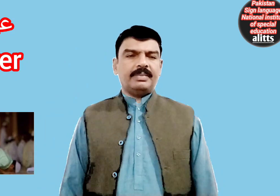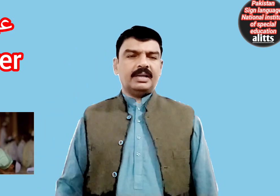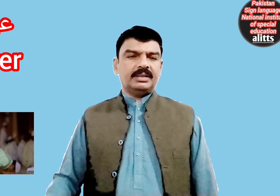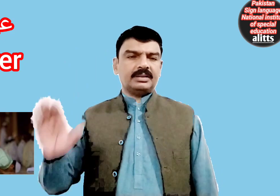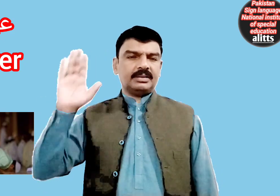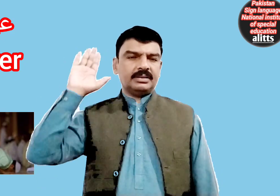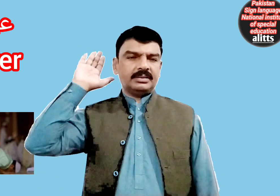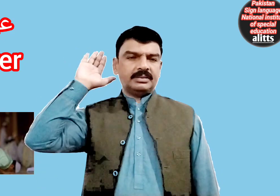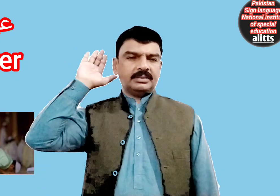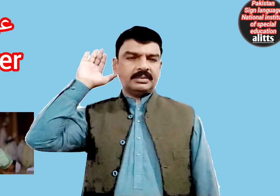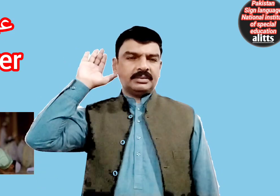अबादत,